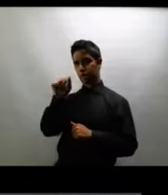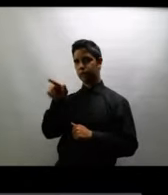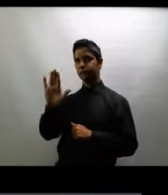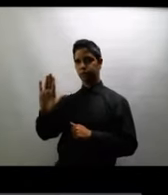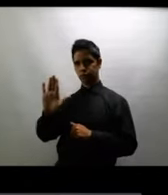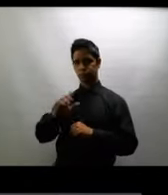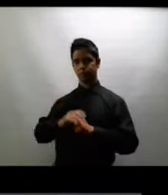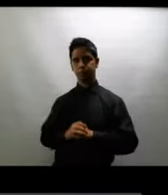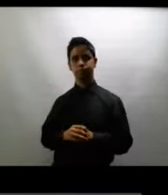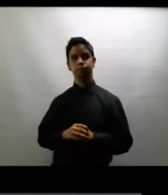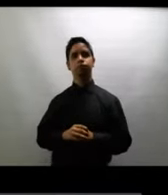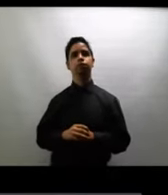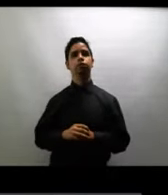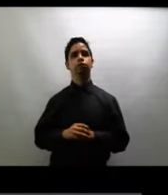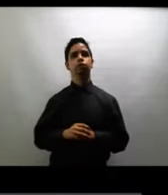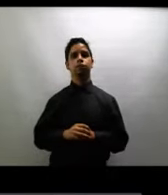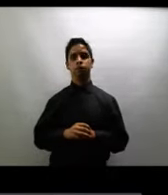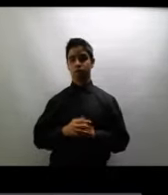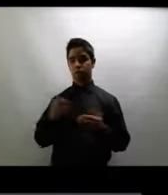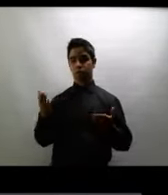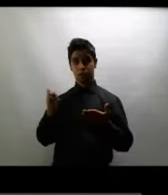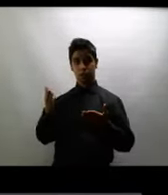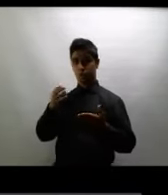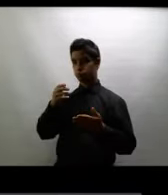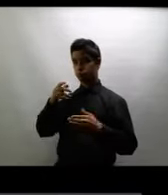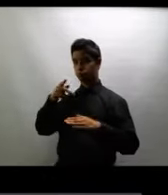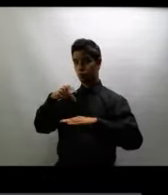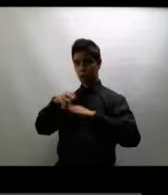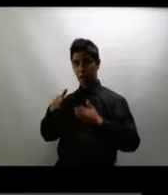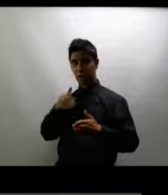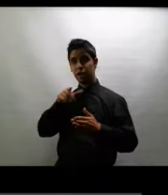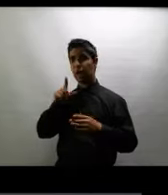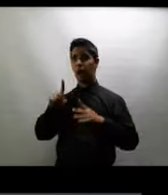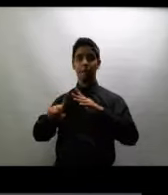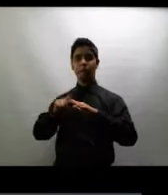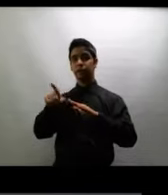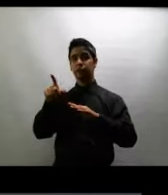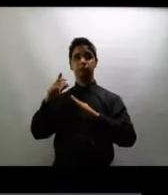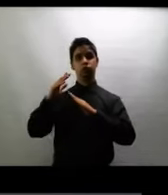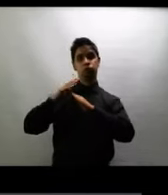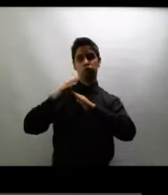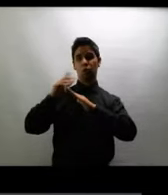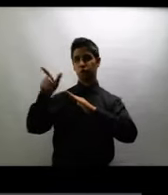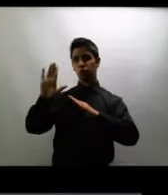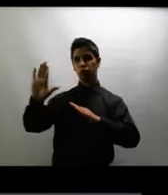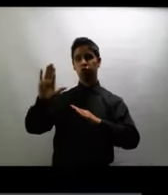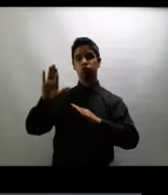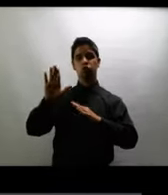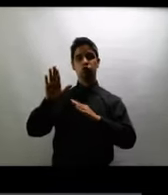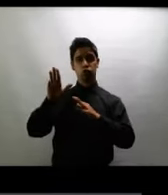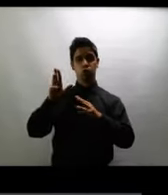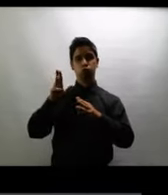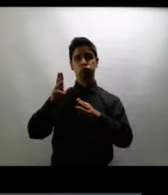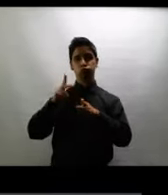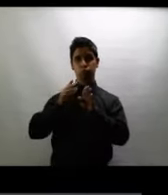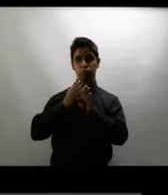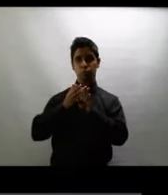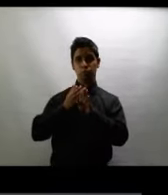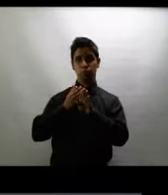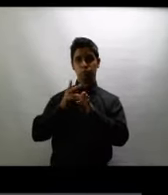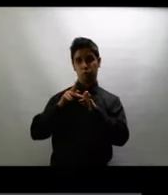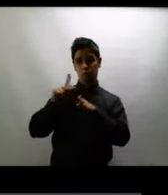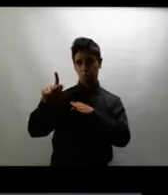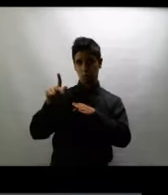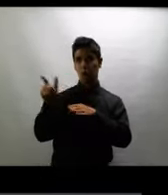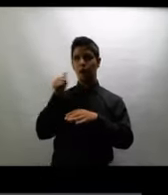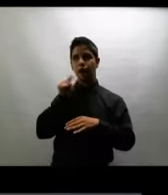siglas en inglés. Y nuestra boricua aparece en el escalafón más alto que ha ocupado en su carrera, o sea, el puesto número 27. Hace un